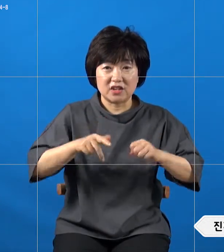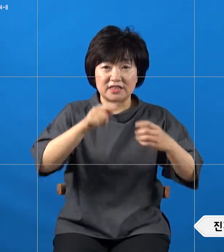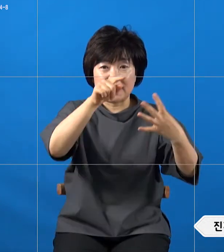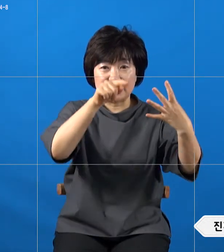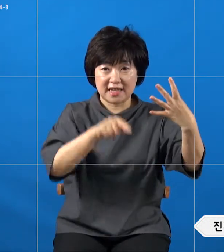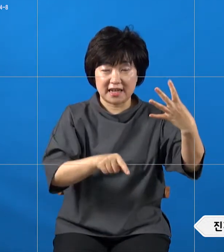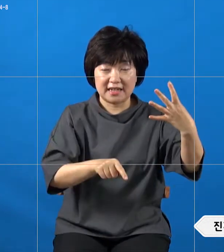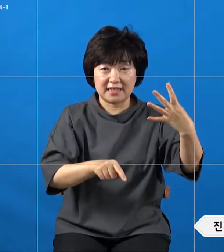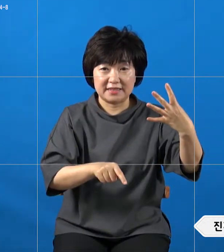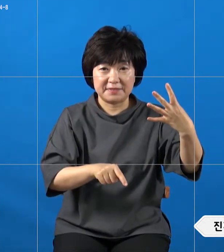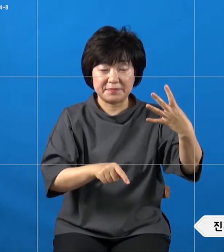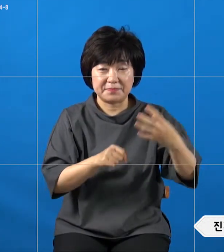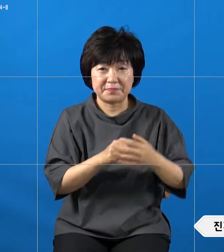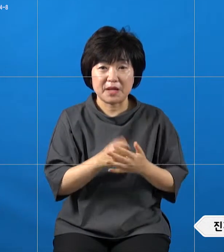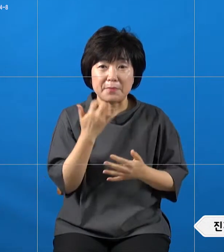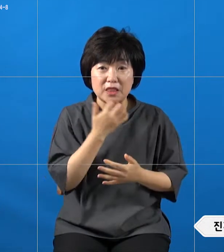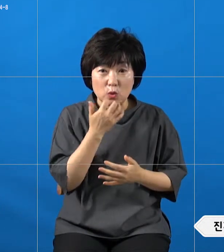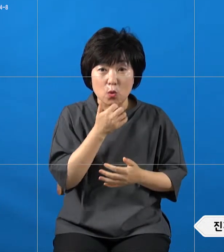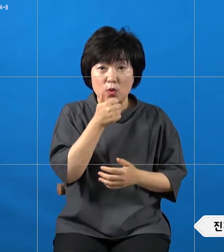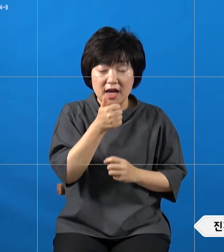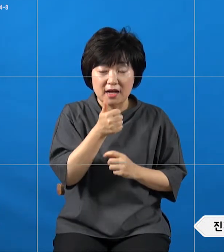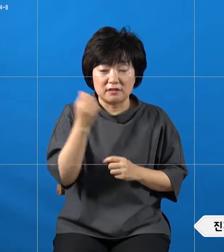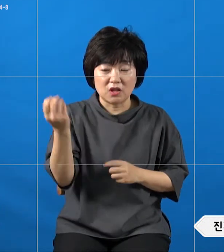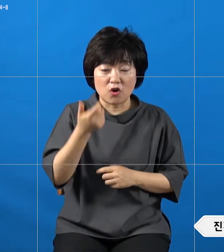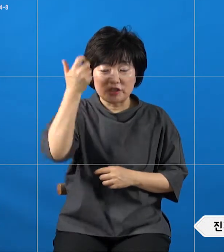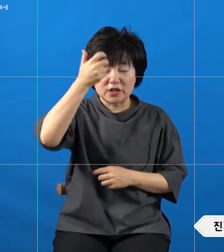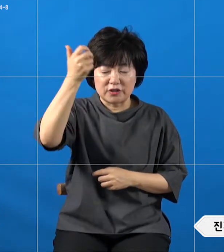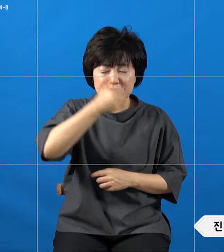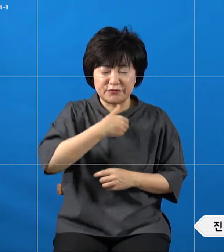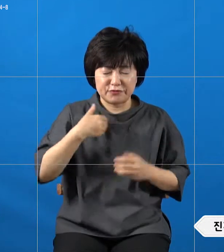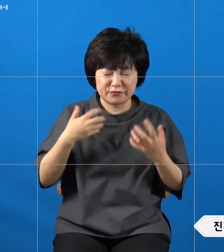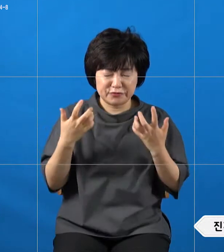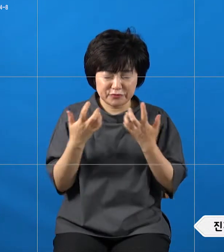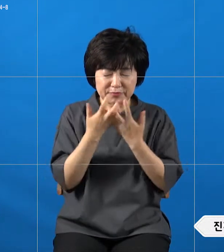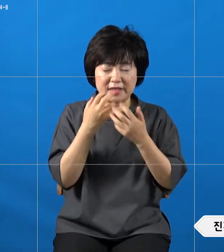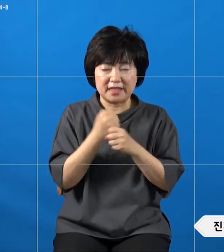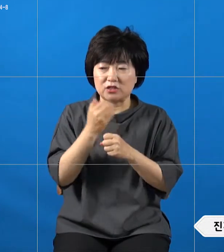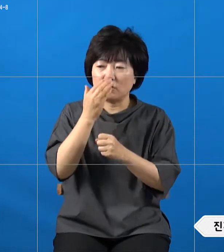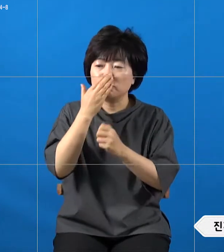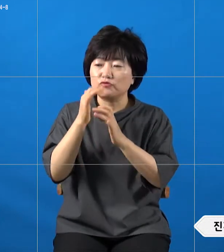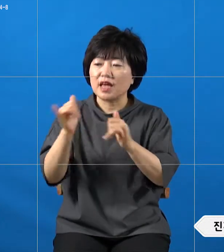4장에 보면 그 베드로가 성령이 충만하여 유대